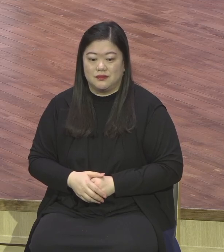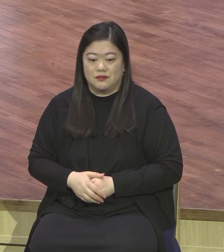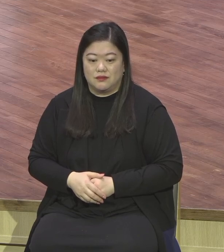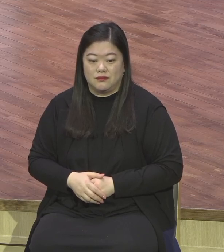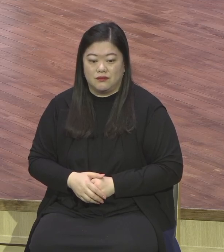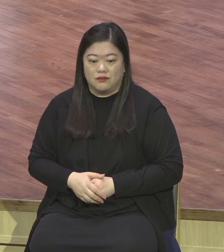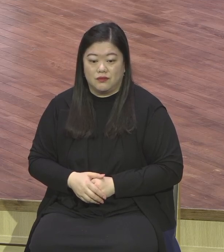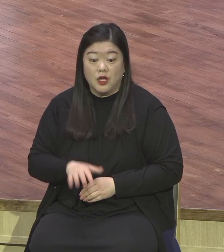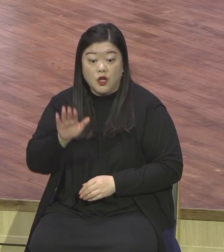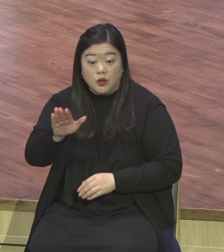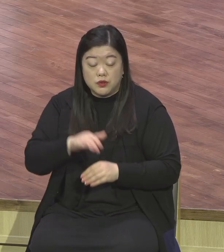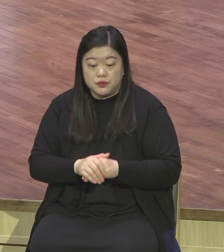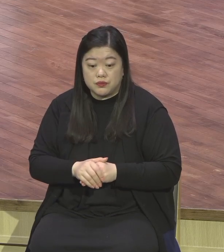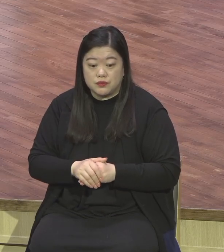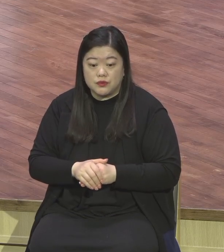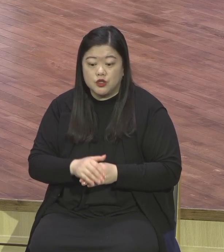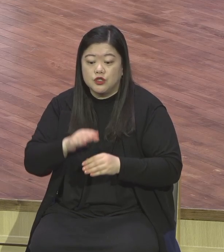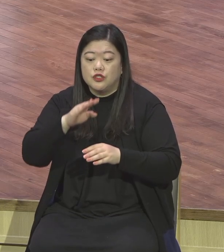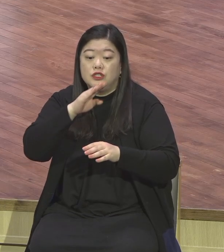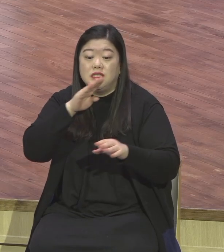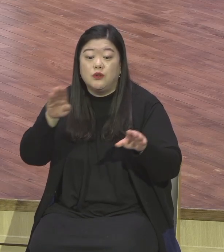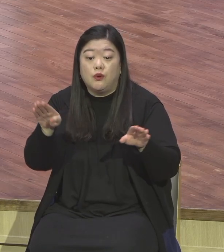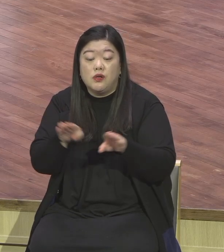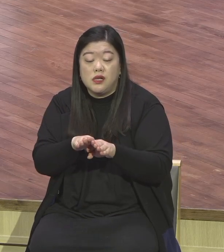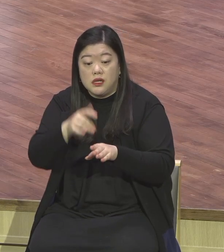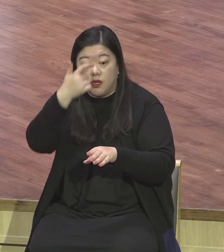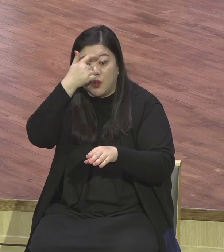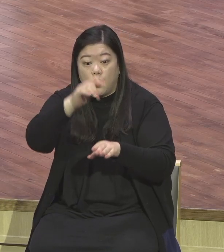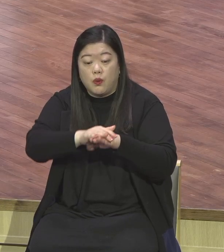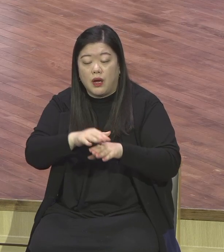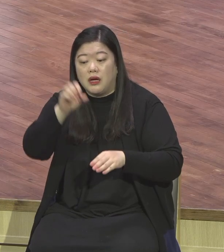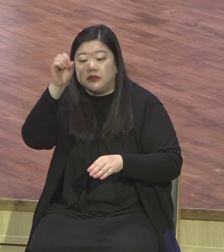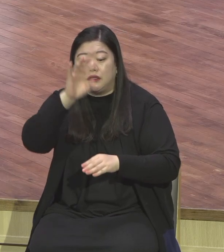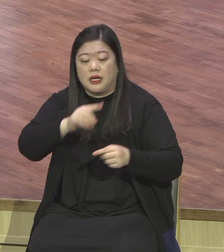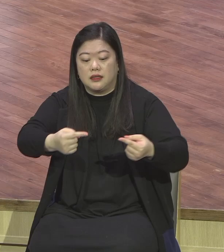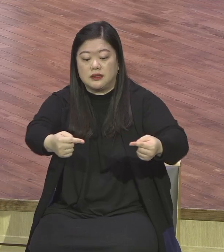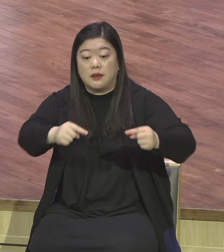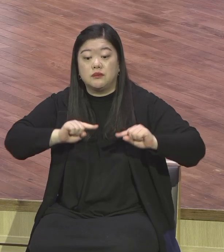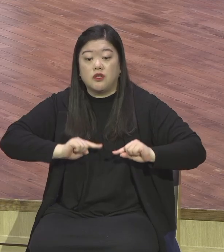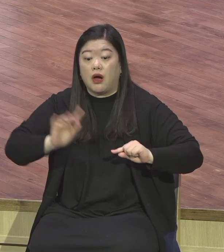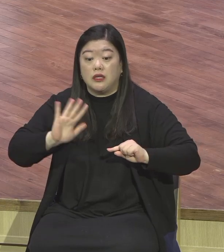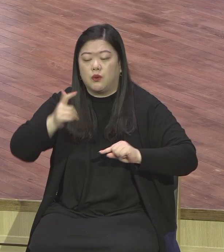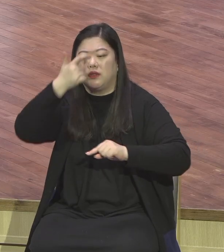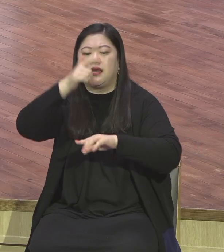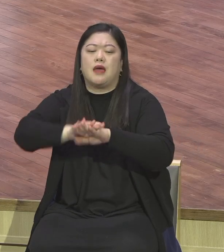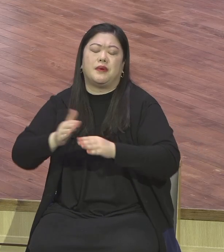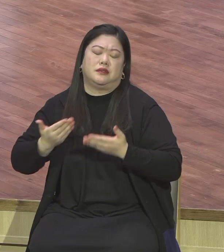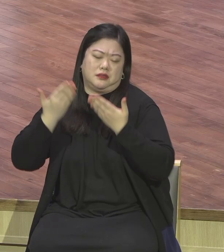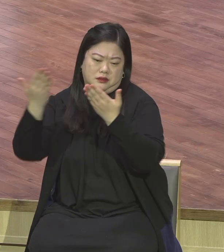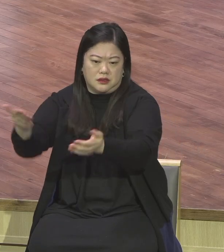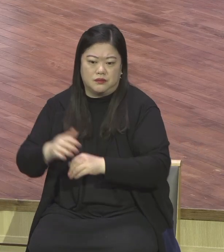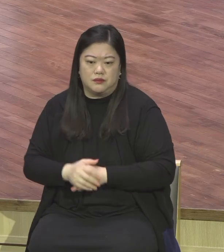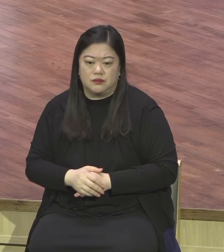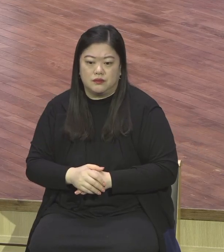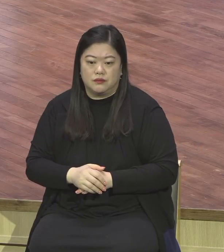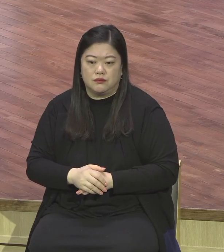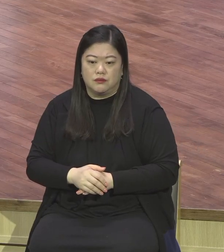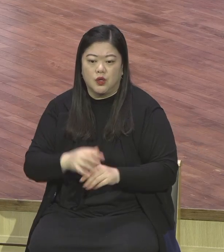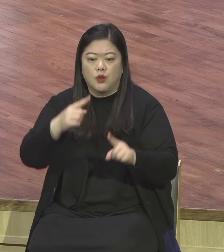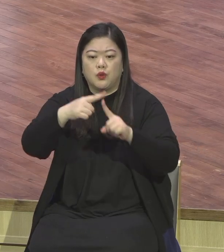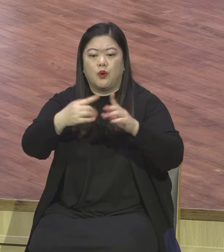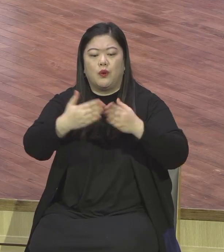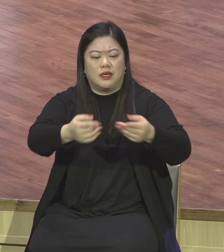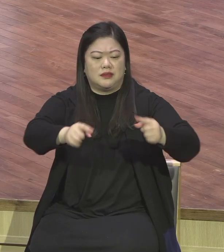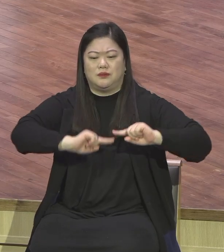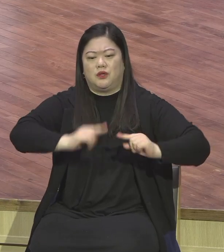설교대로 나온 게 아니에요 아멘 예배대로 나온 거라고 예배 하나님 앞에 예배하고 있다고요 지금